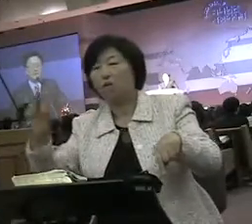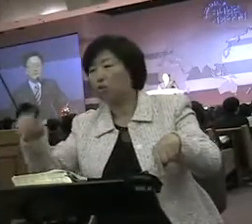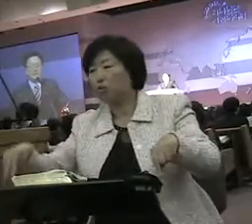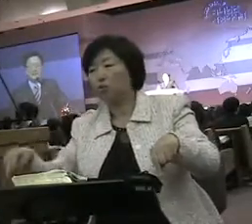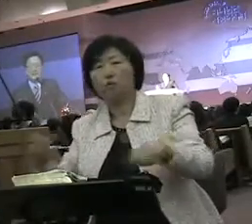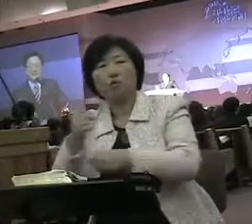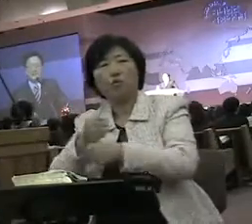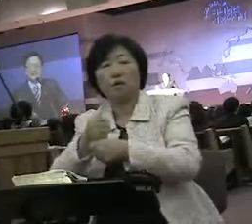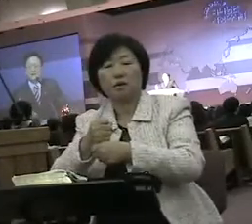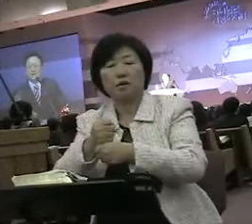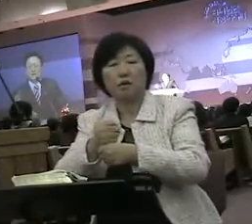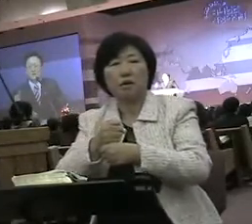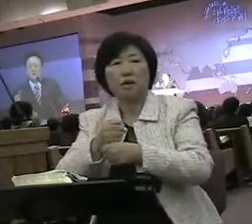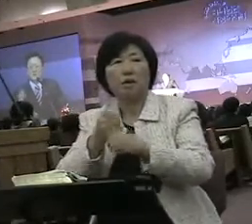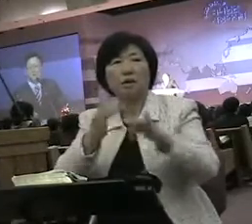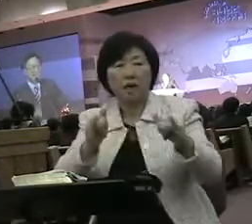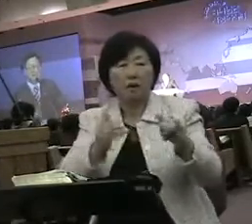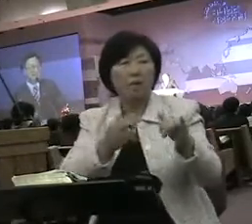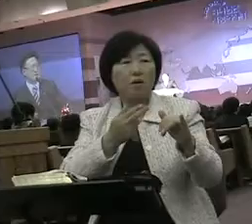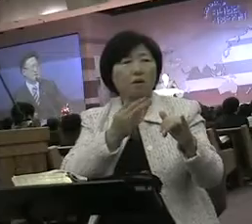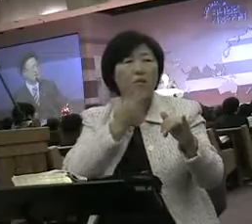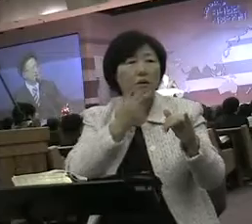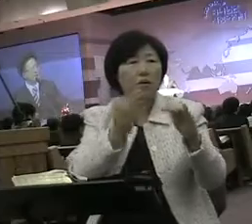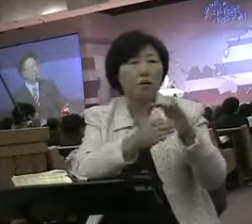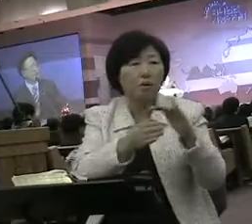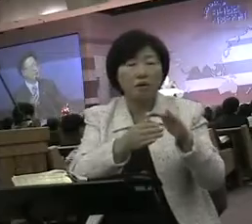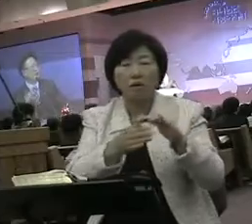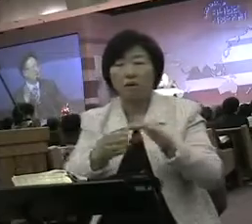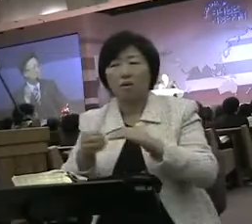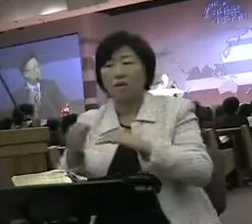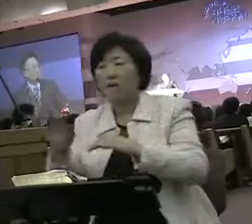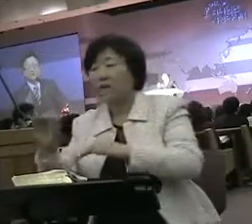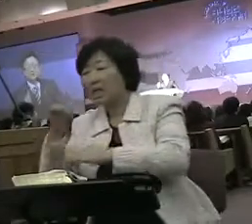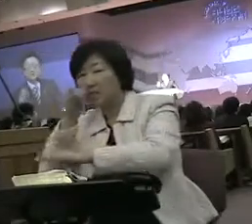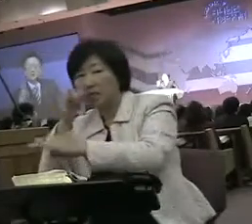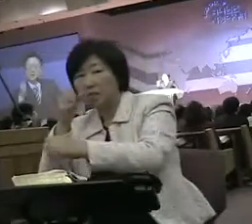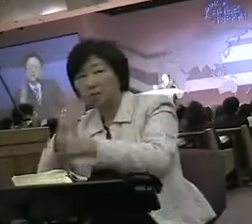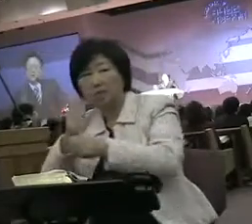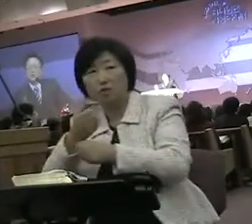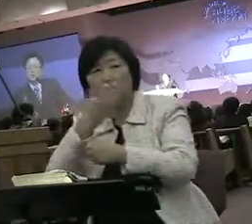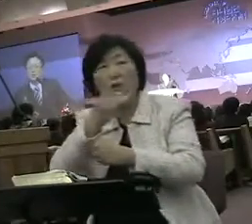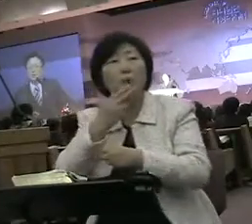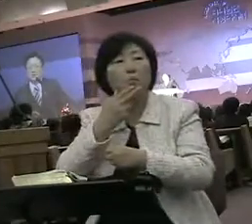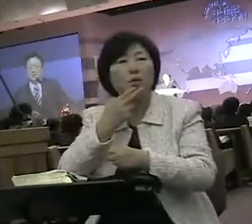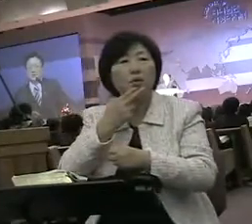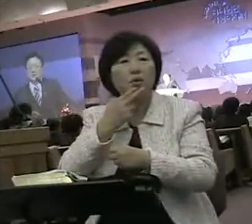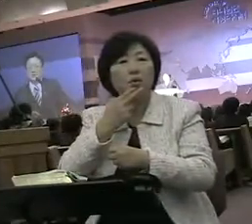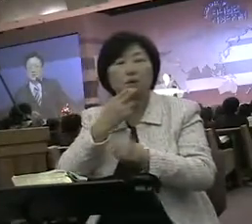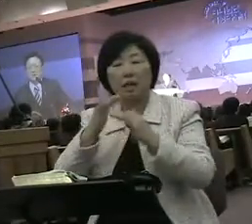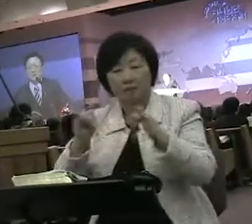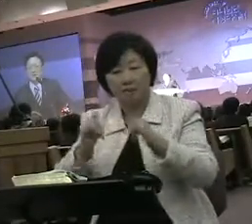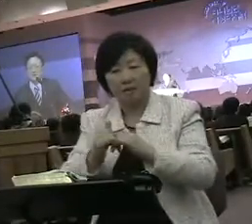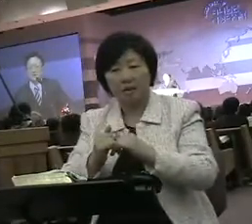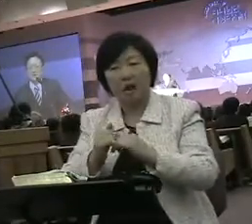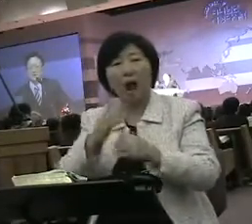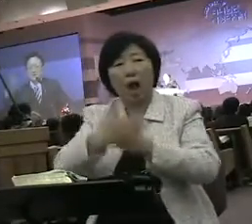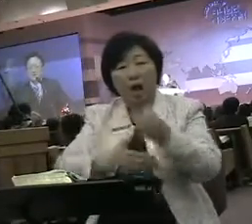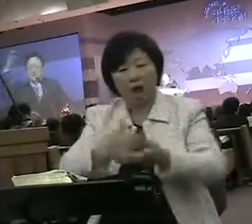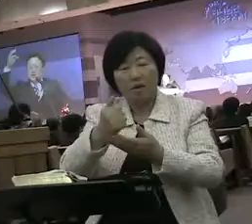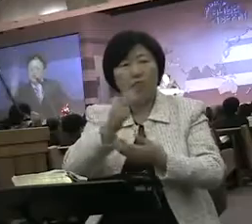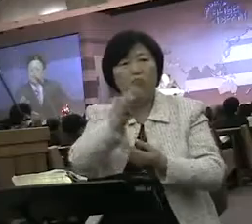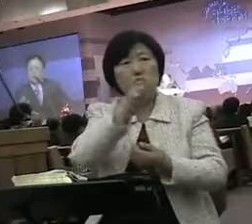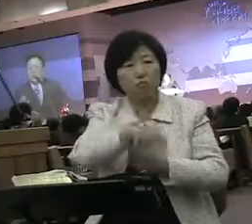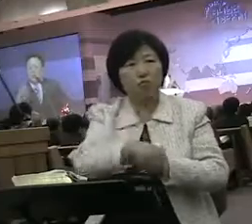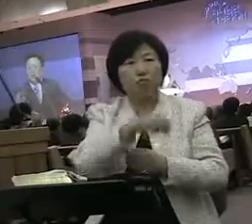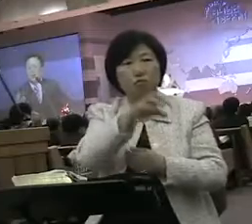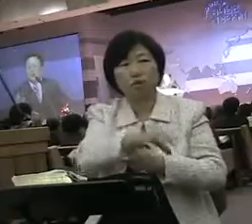사람은 없는 것에서 있는 것을 만들 수 없습니다. 우리 하나님은 무에서 유를 만드시는 하나님이에요. 이것이